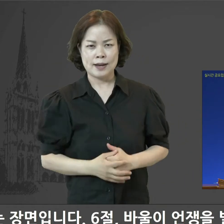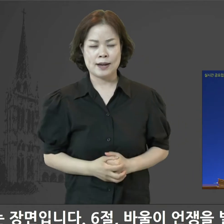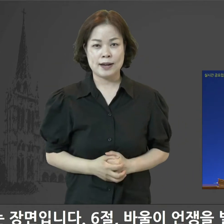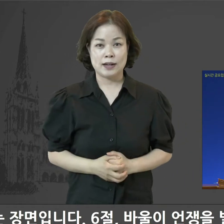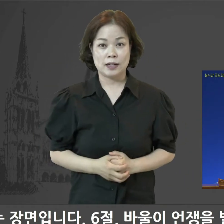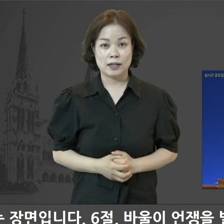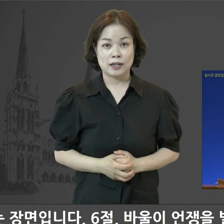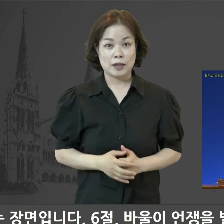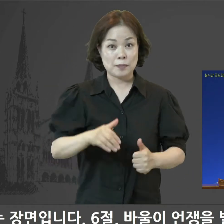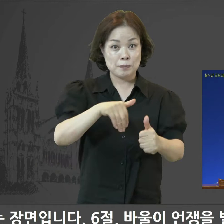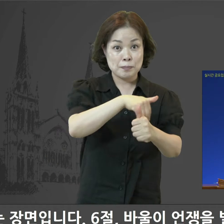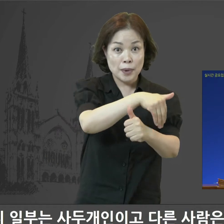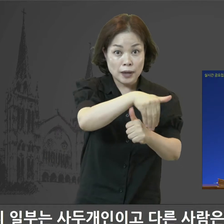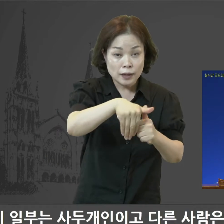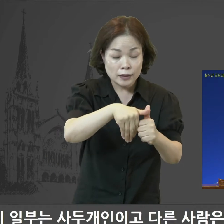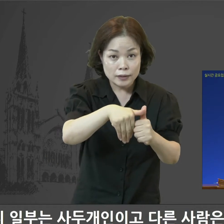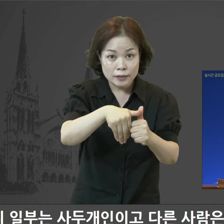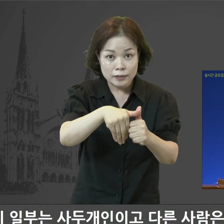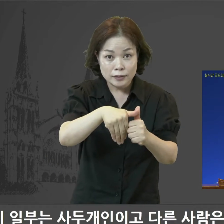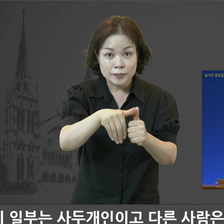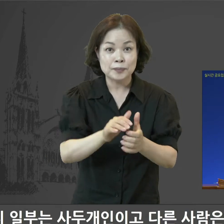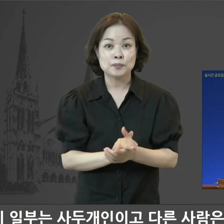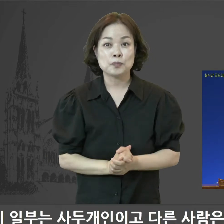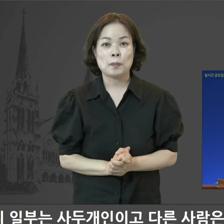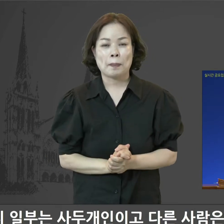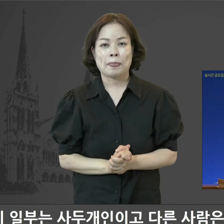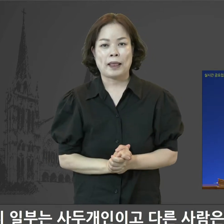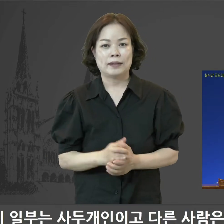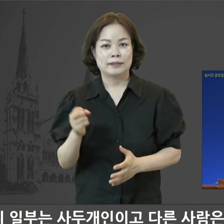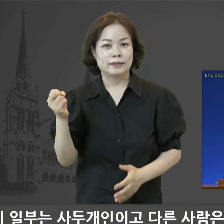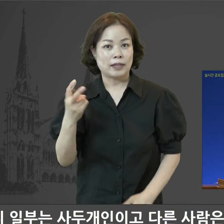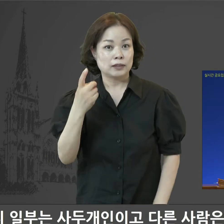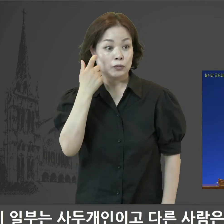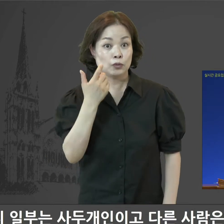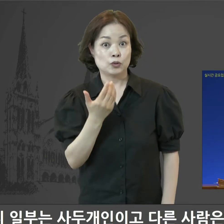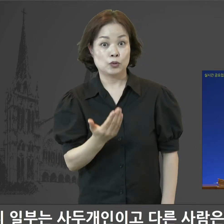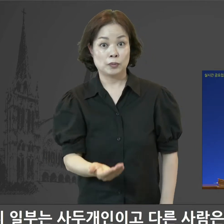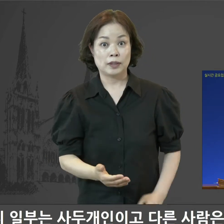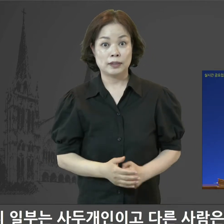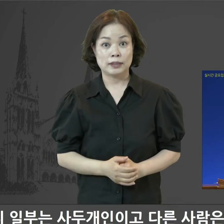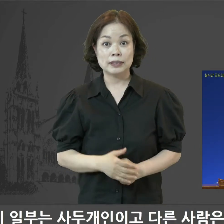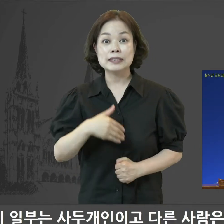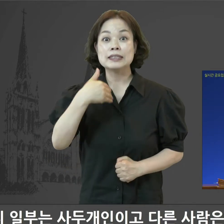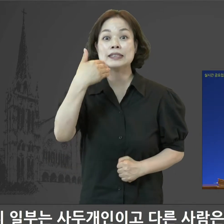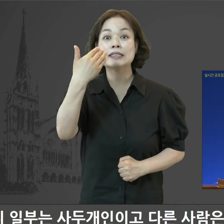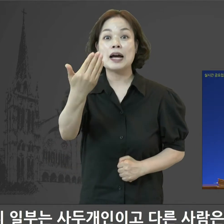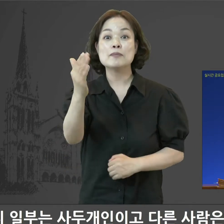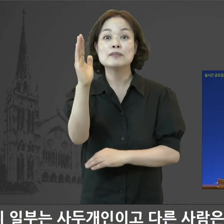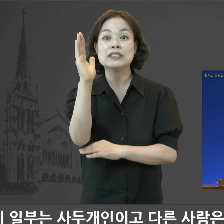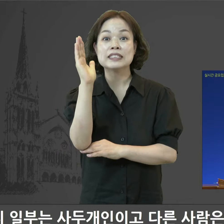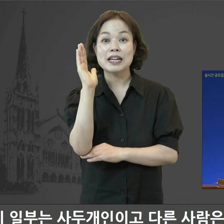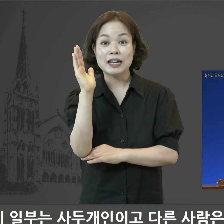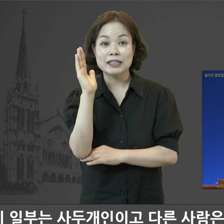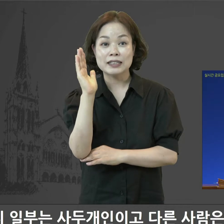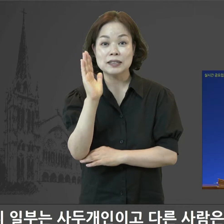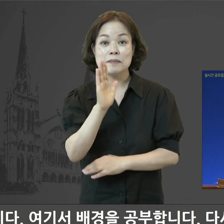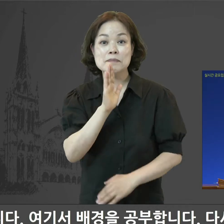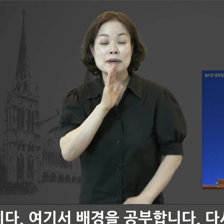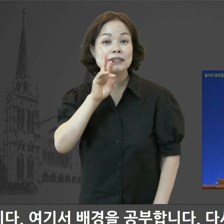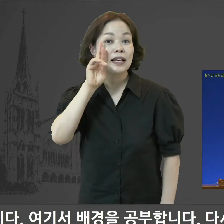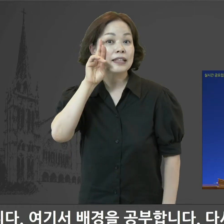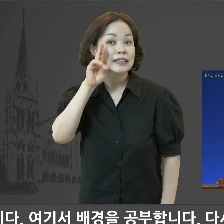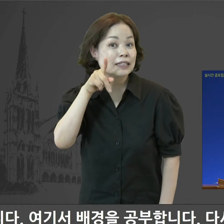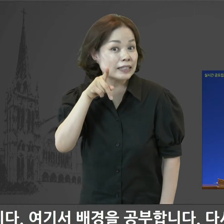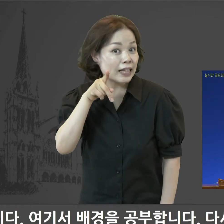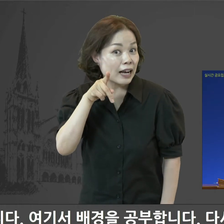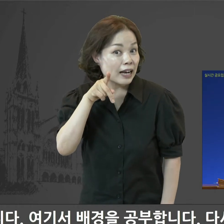여기서 조금 배경을 공부하겠습니다. 다시 한번 제가 여쭤봅니다. 다음 이야기는 맞다 틀리다